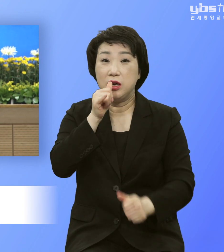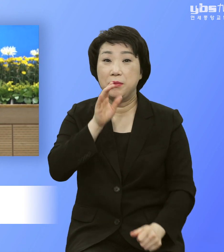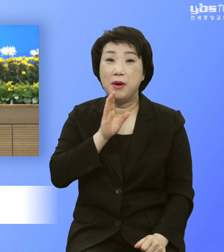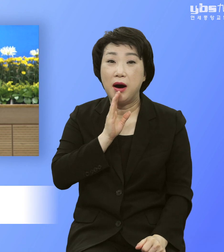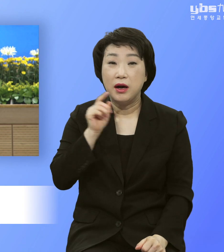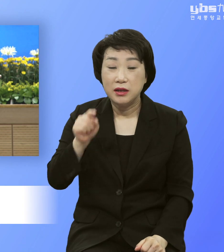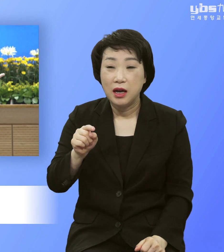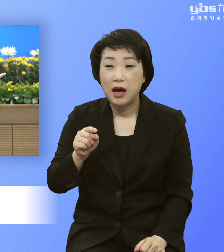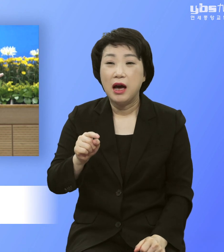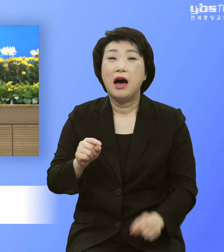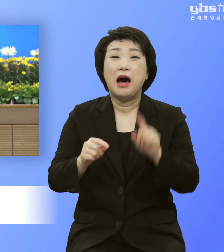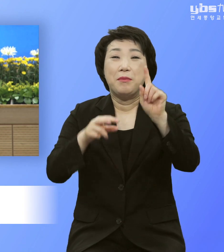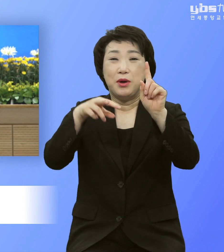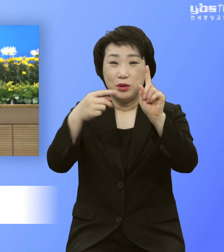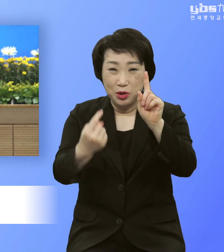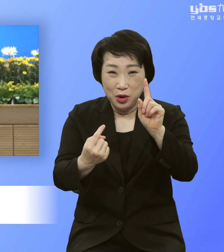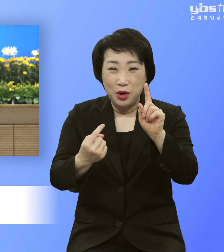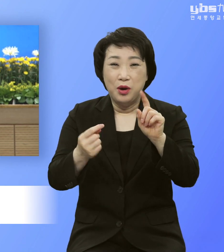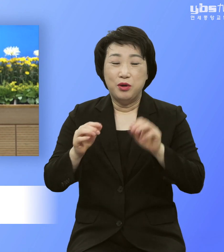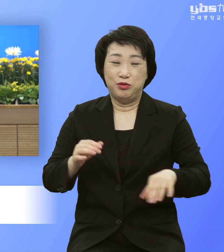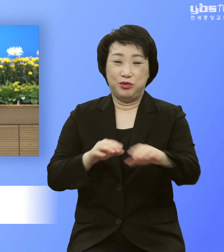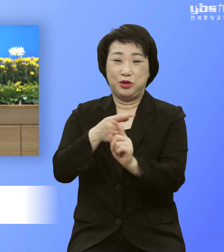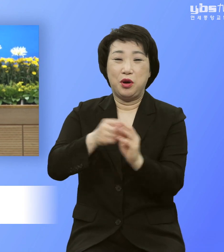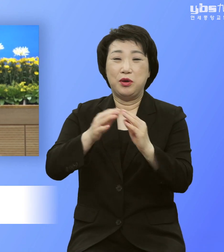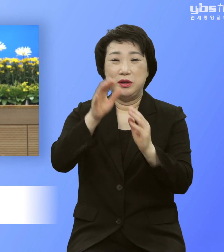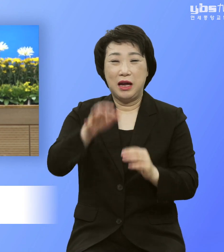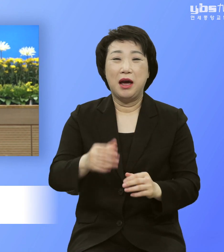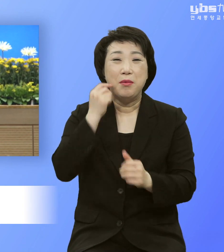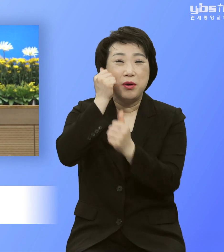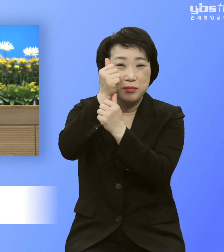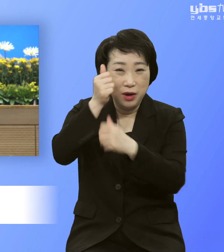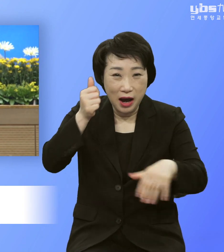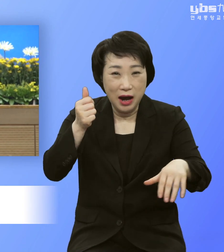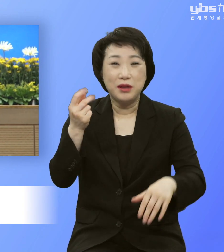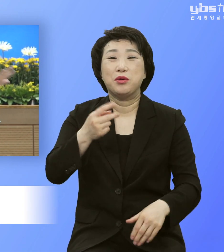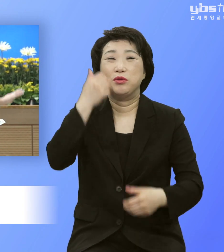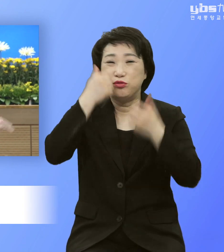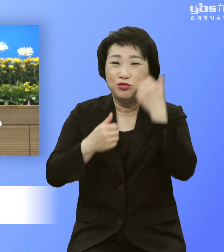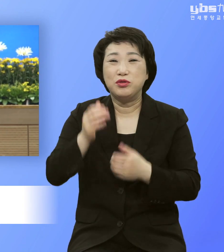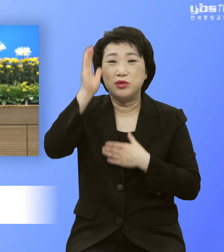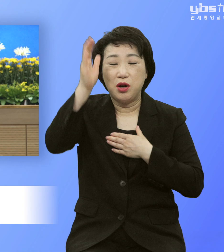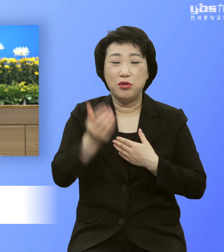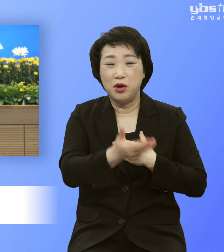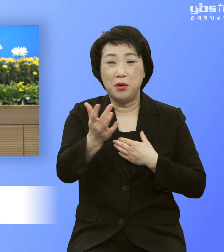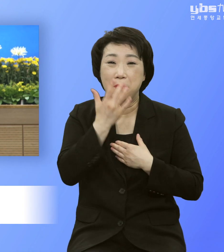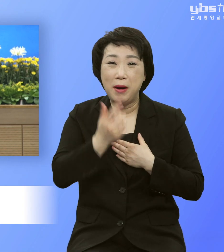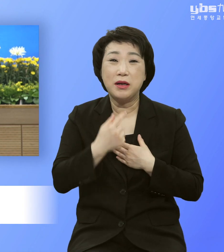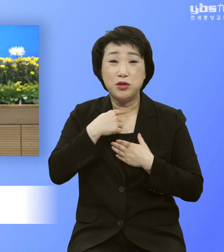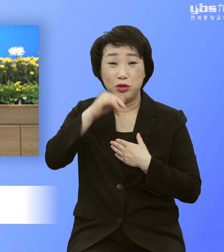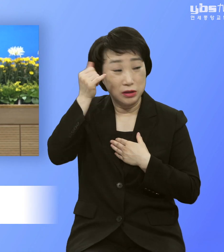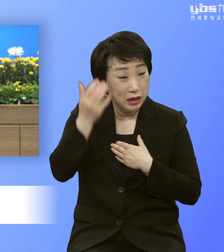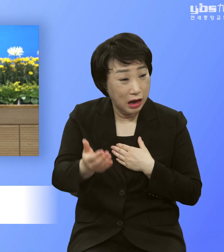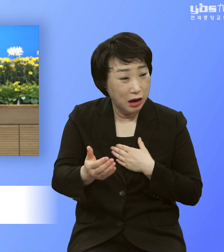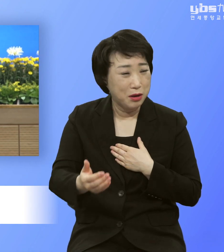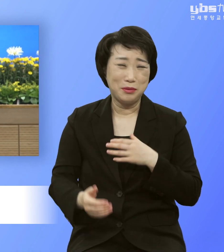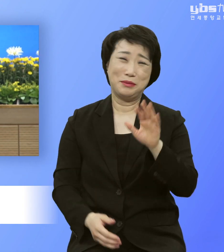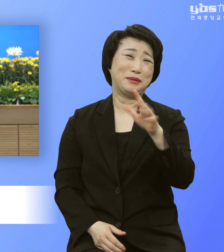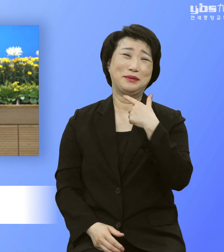이 소리가 단 한 번도 우리 교회 부사역자들이나 누구 설교통에서 빠지더냐 그